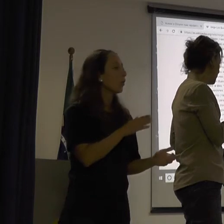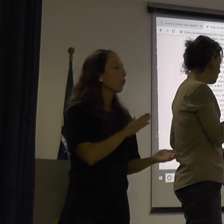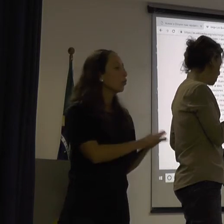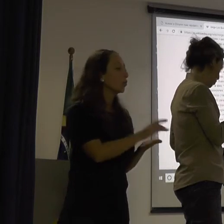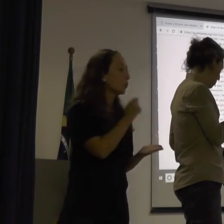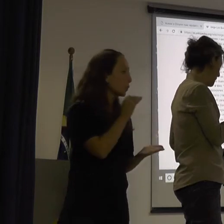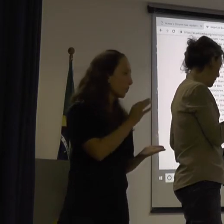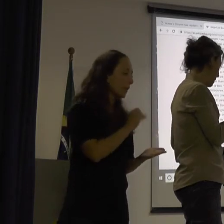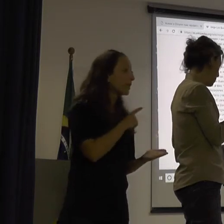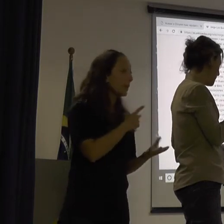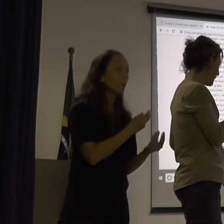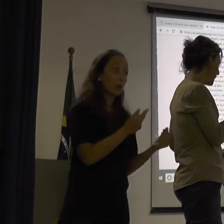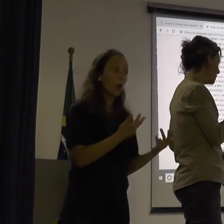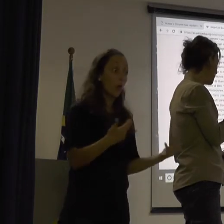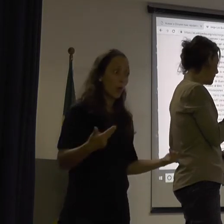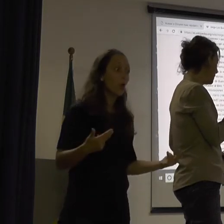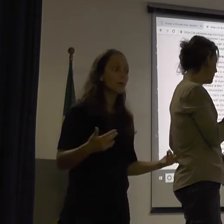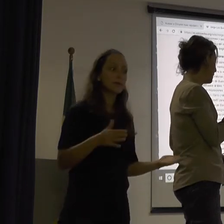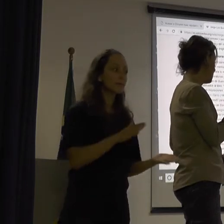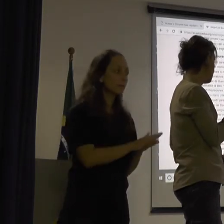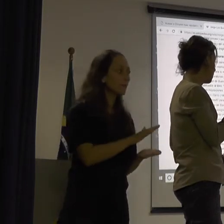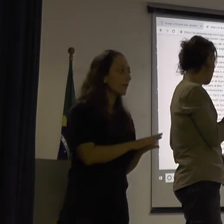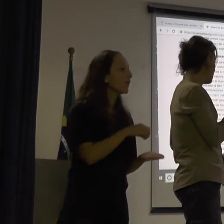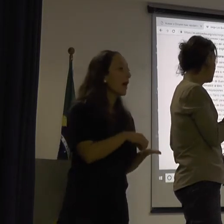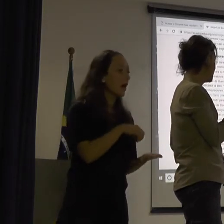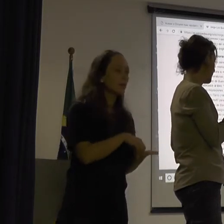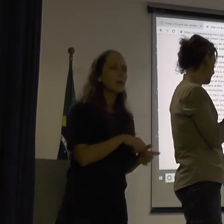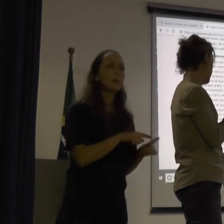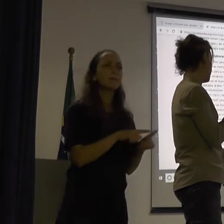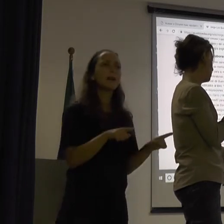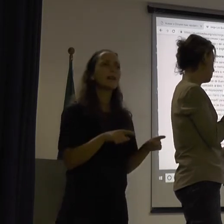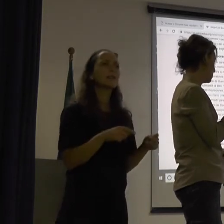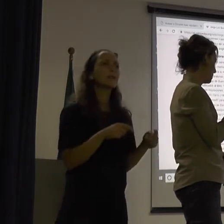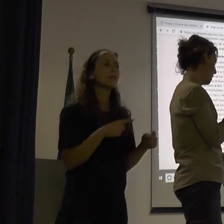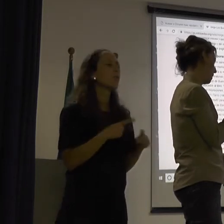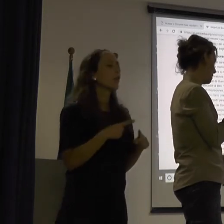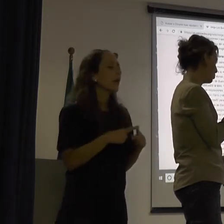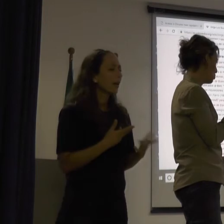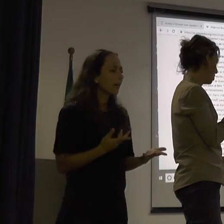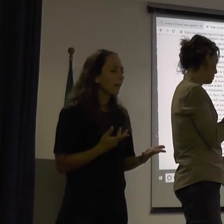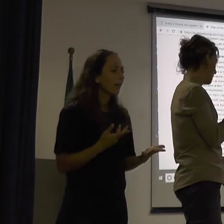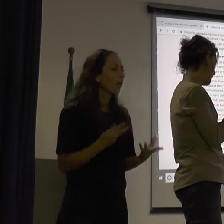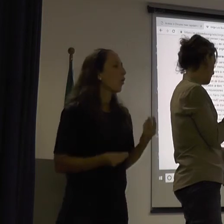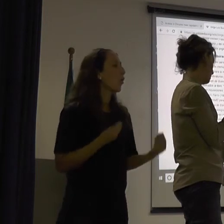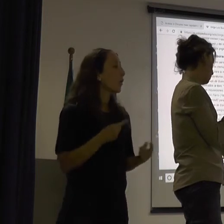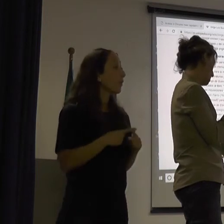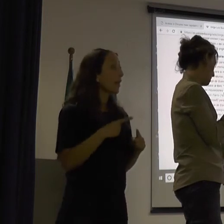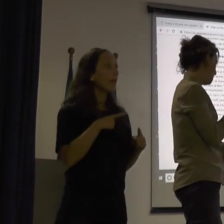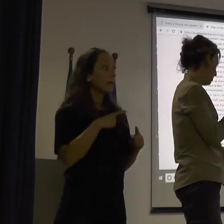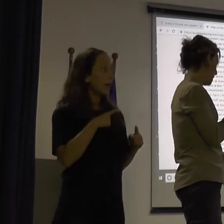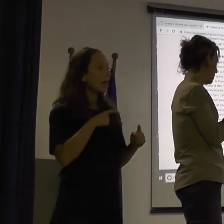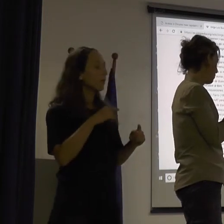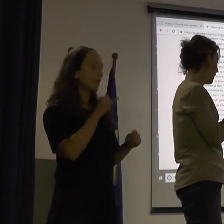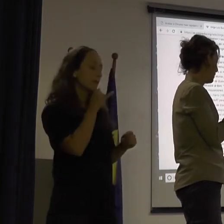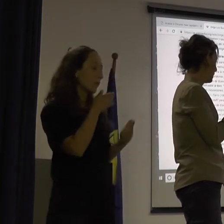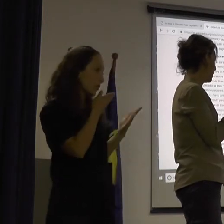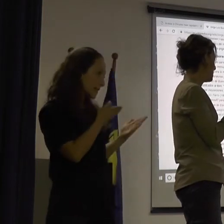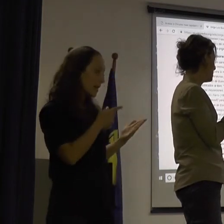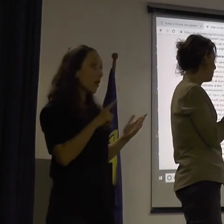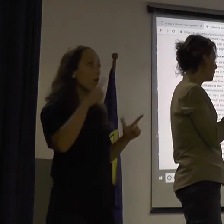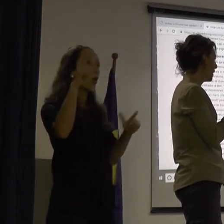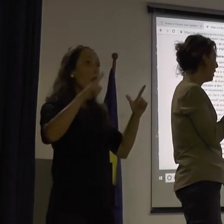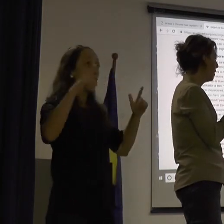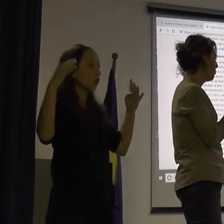que ainda não foram publicadas. Eu queria entender como e por que, se tantos estudiosos dele, você, né, falam